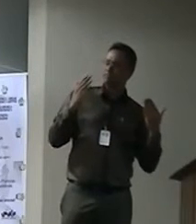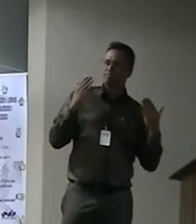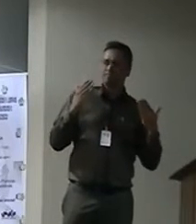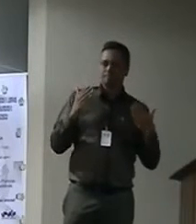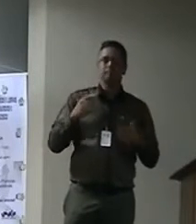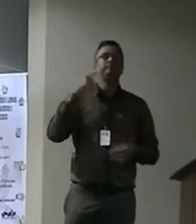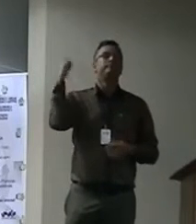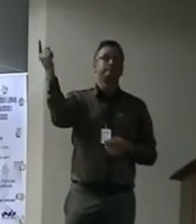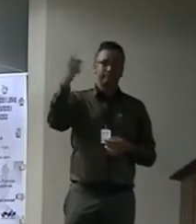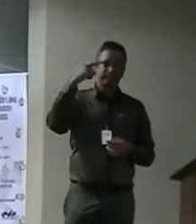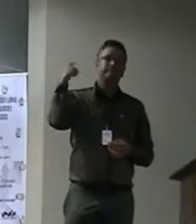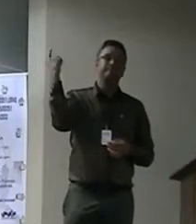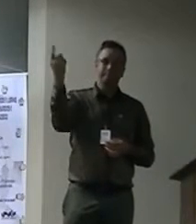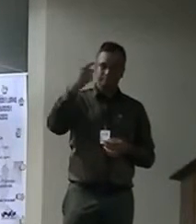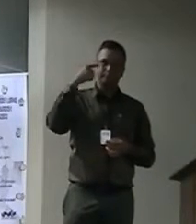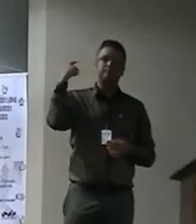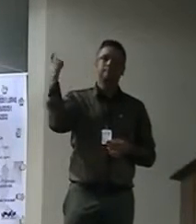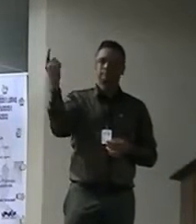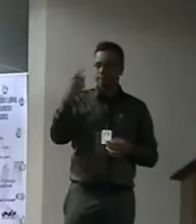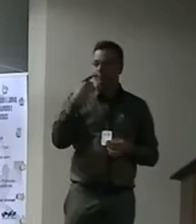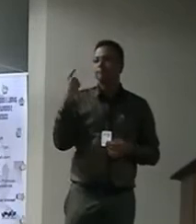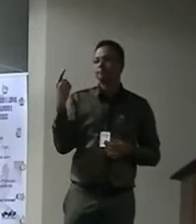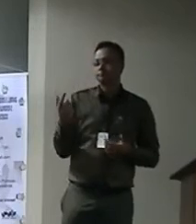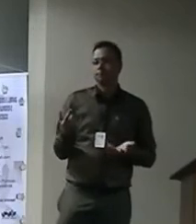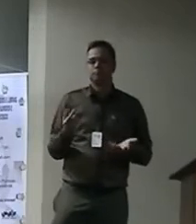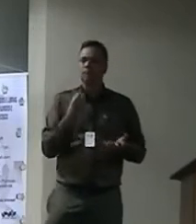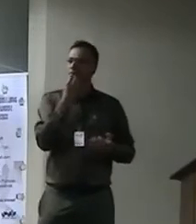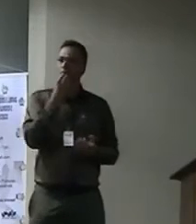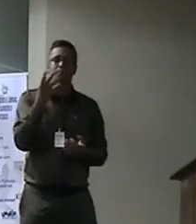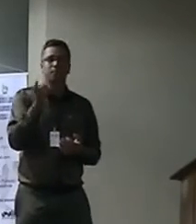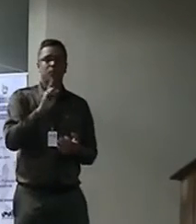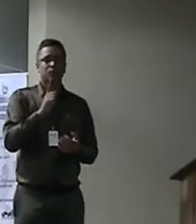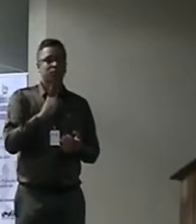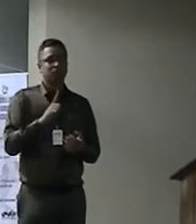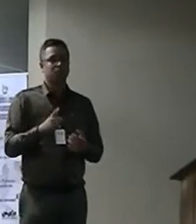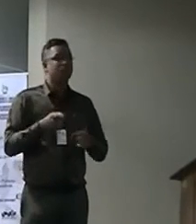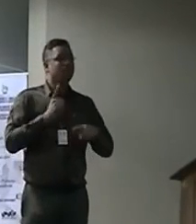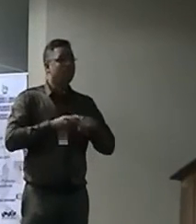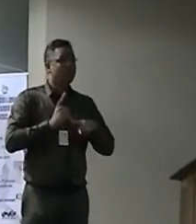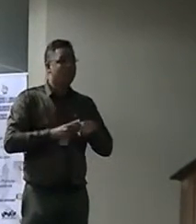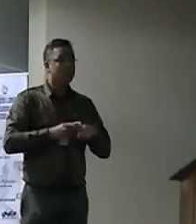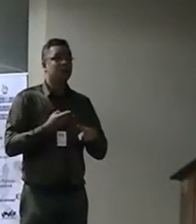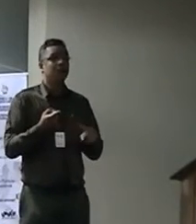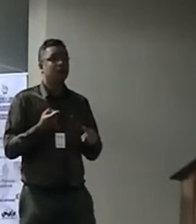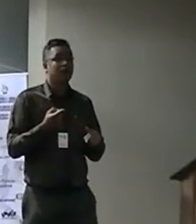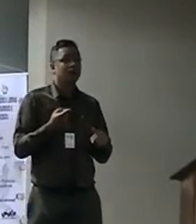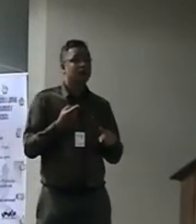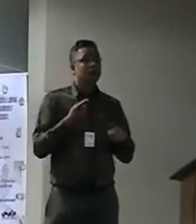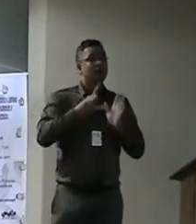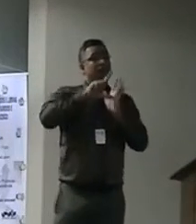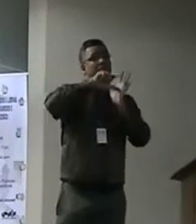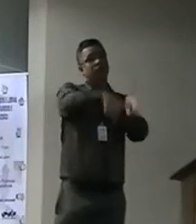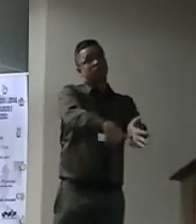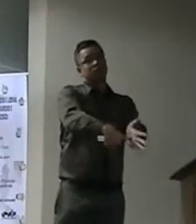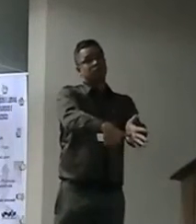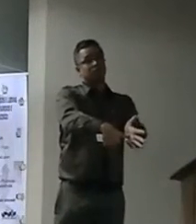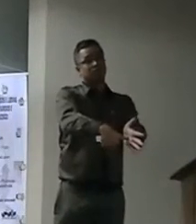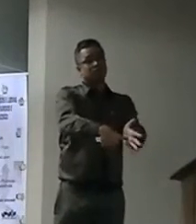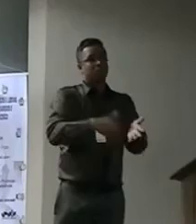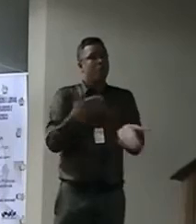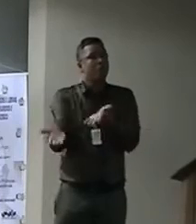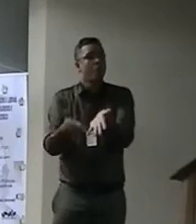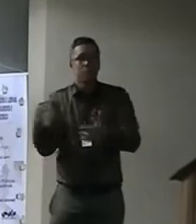fato. Isso atrasa a questão da tomada de consciência e atrasa também o